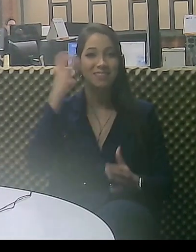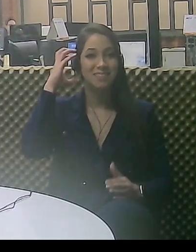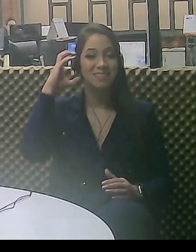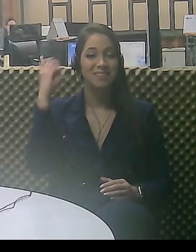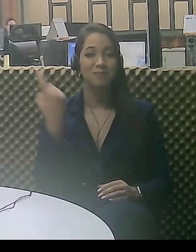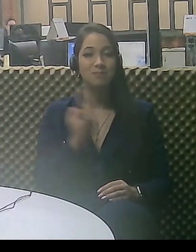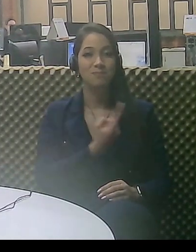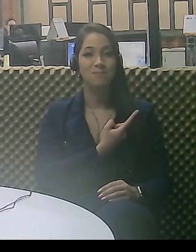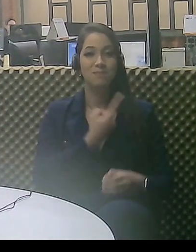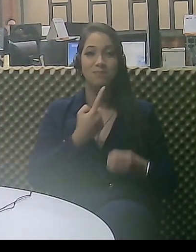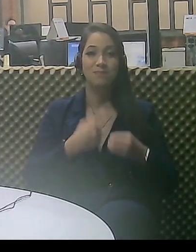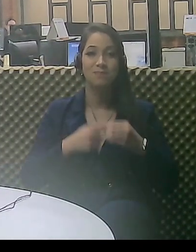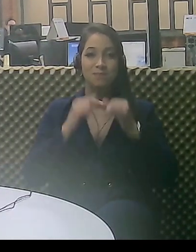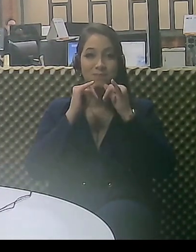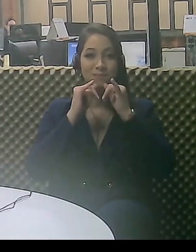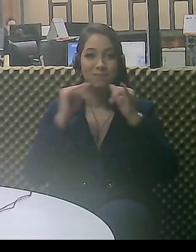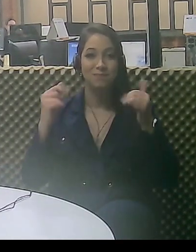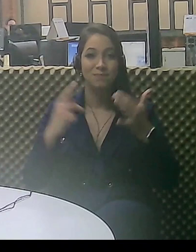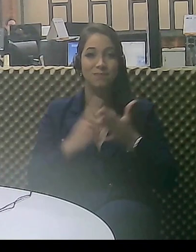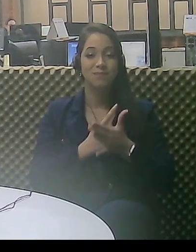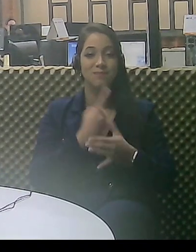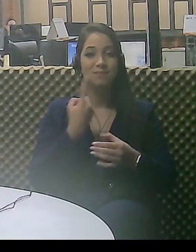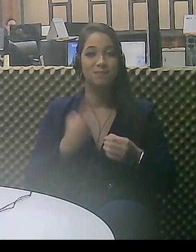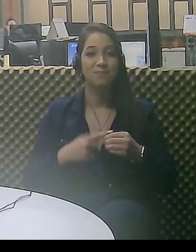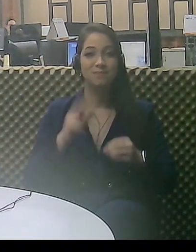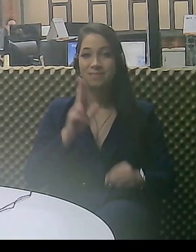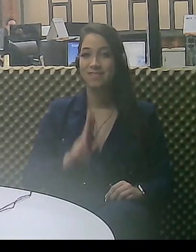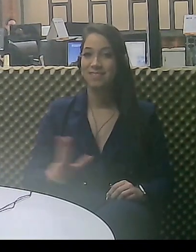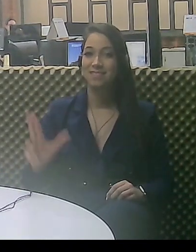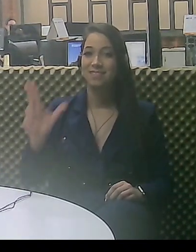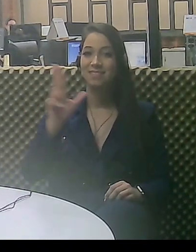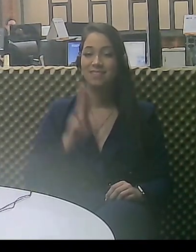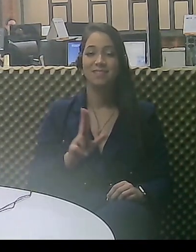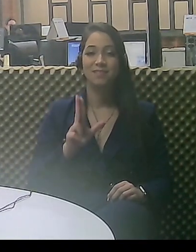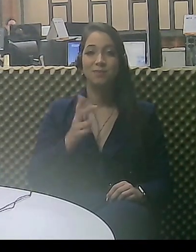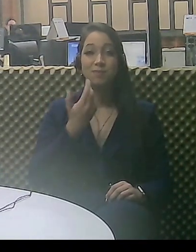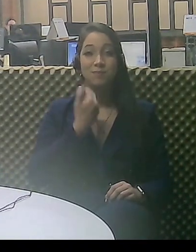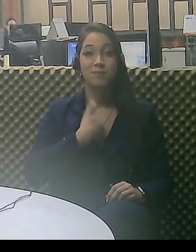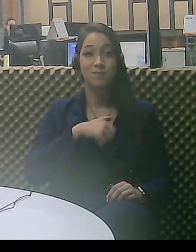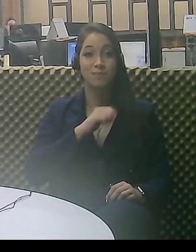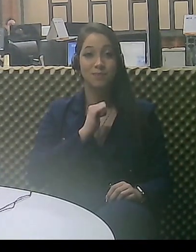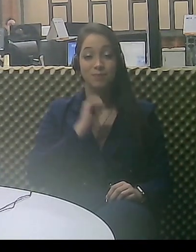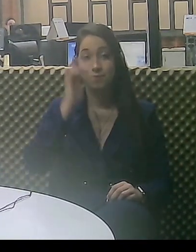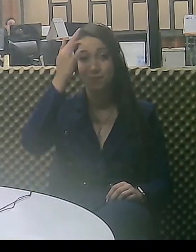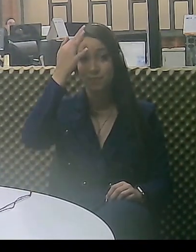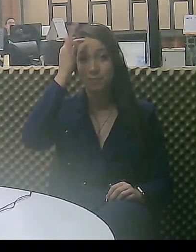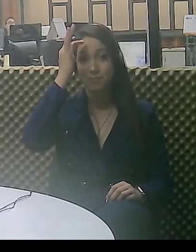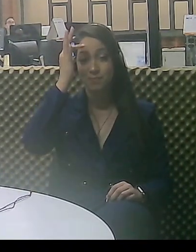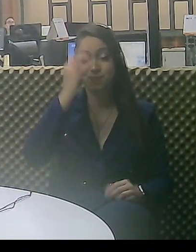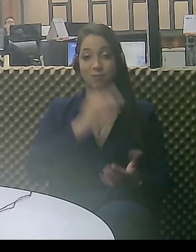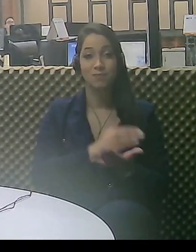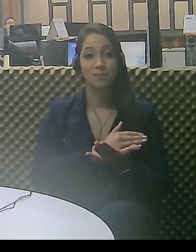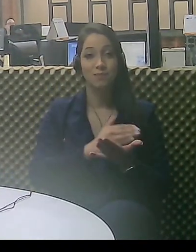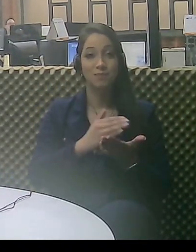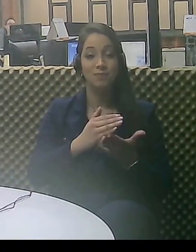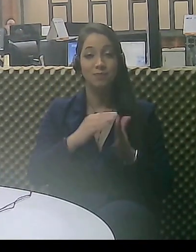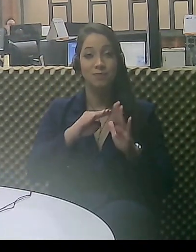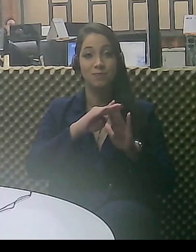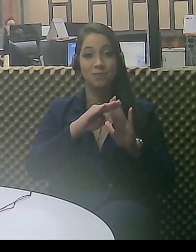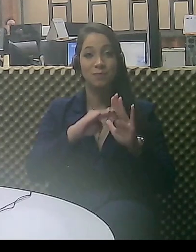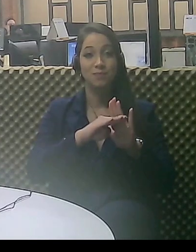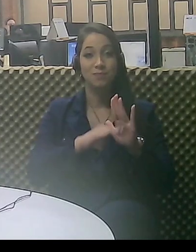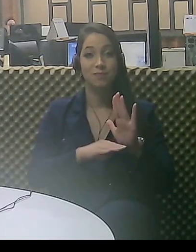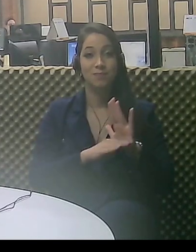rádio nossa cidade com boletim de notícias sobre o que de fato acontece em Uberlândia eu sou Fernando Natálio Vamos